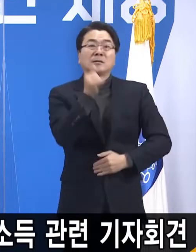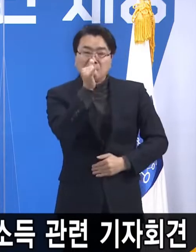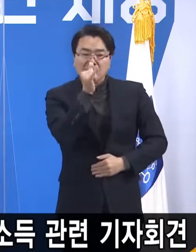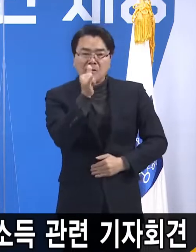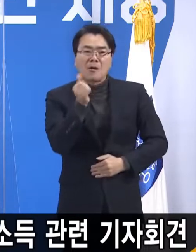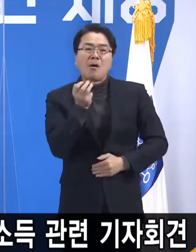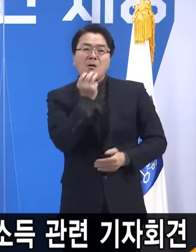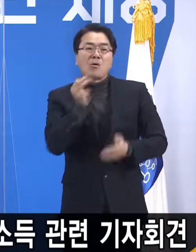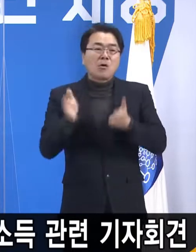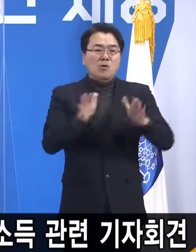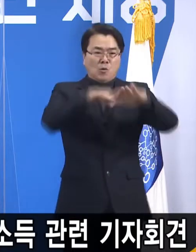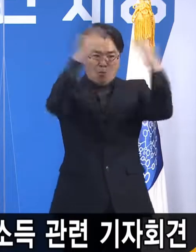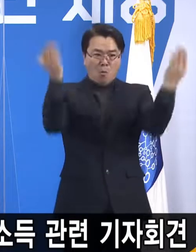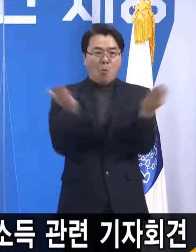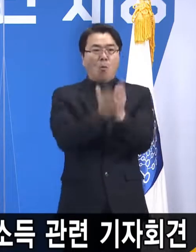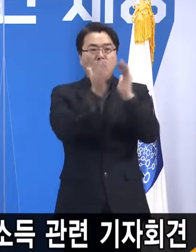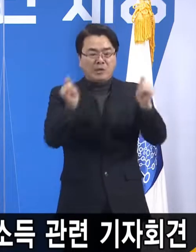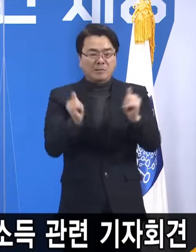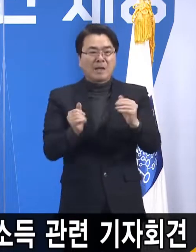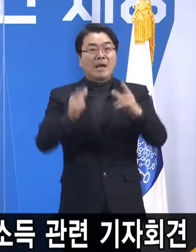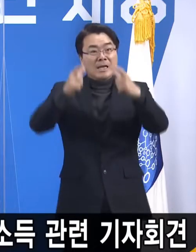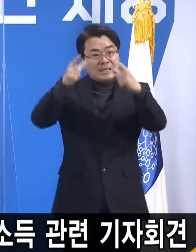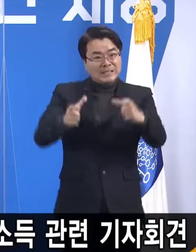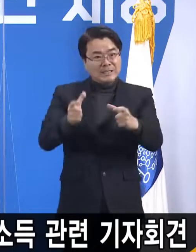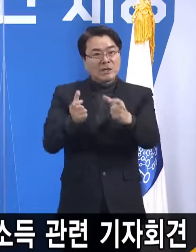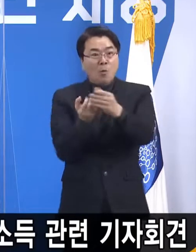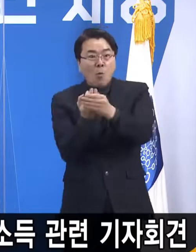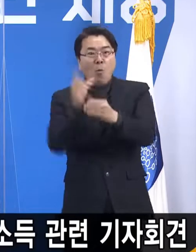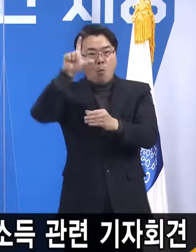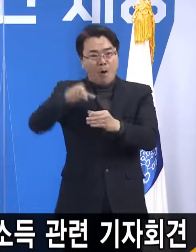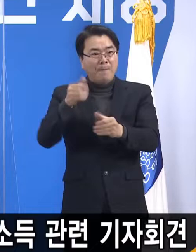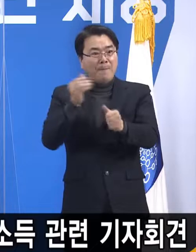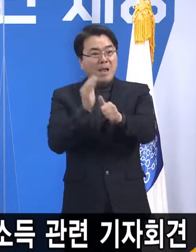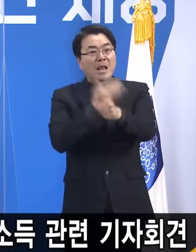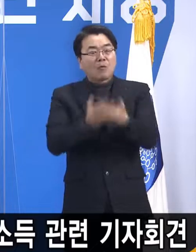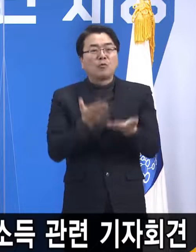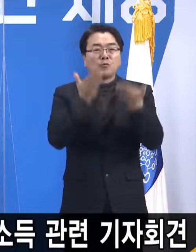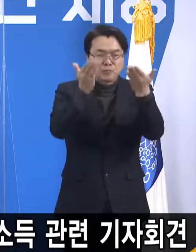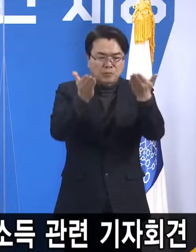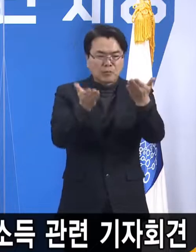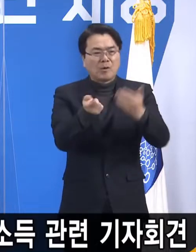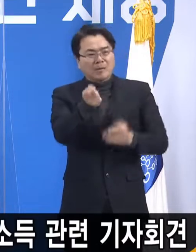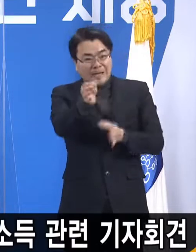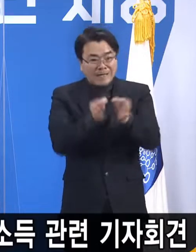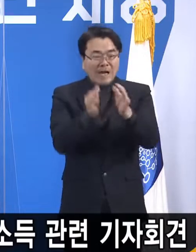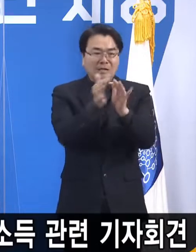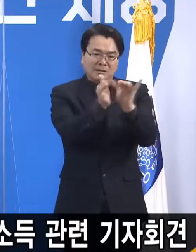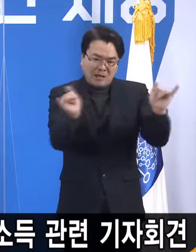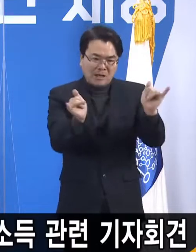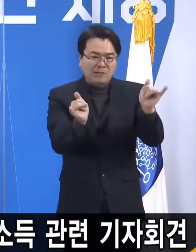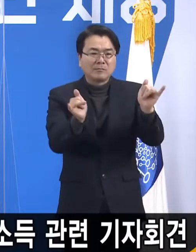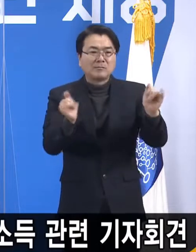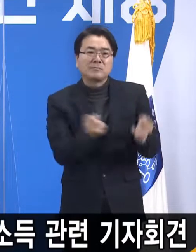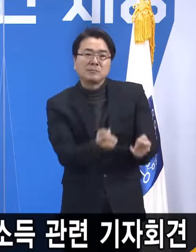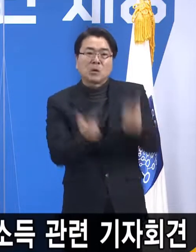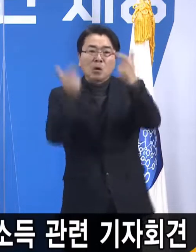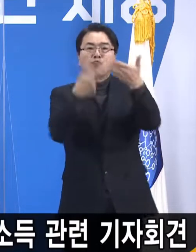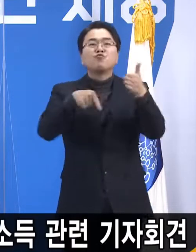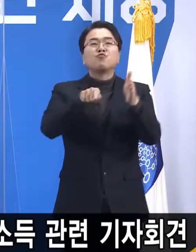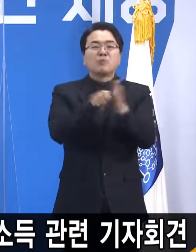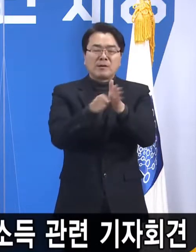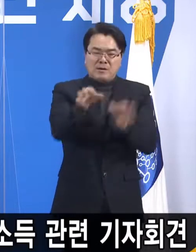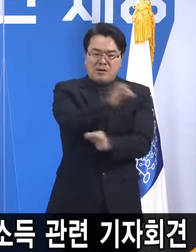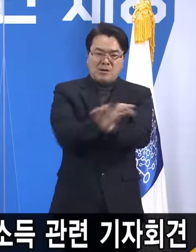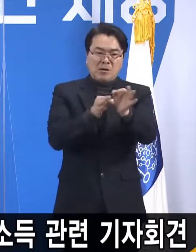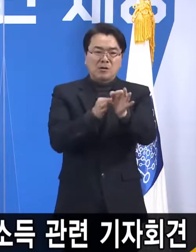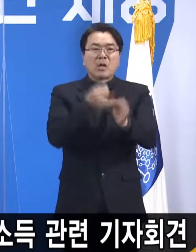재난 기본소득을 지역화폐로 지급해서 가계소득 지원과 소상공인 매출 진작이라는 경제